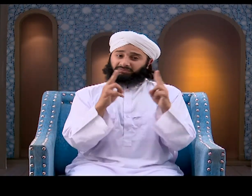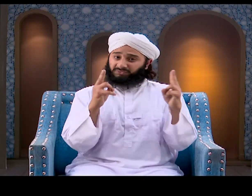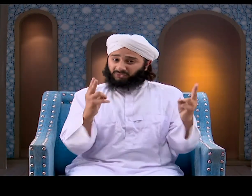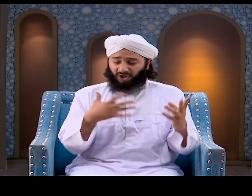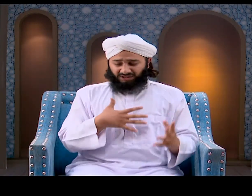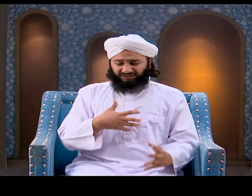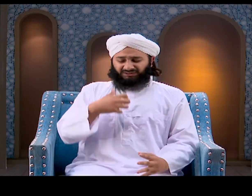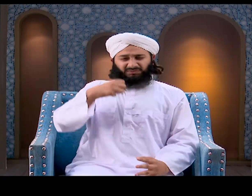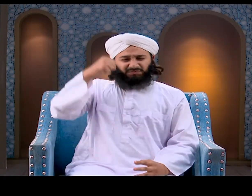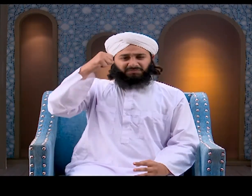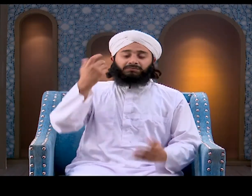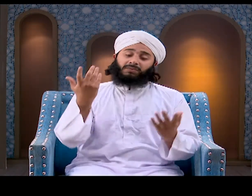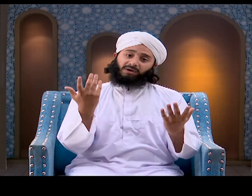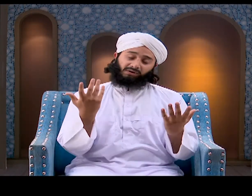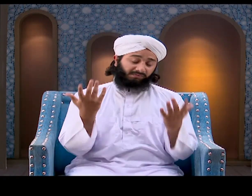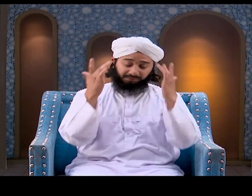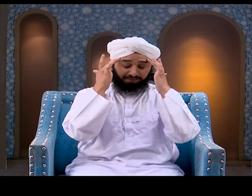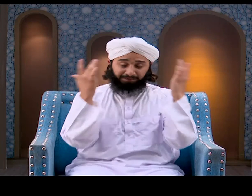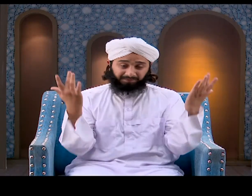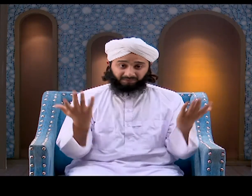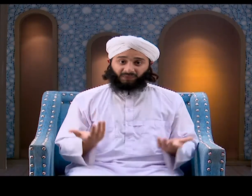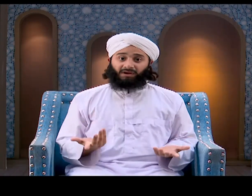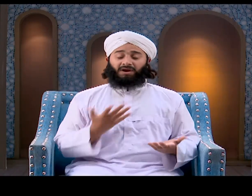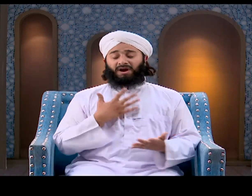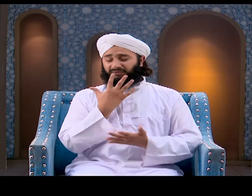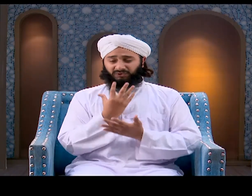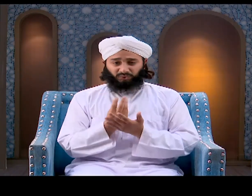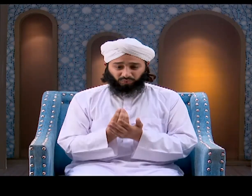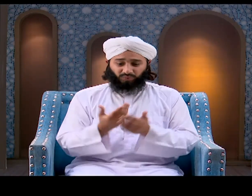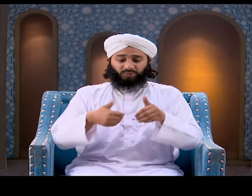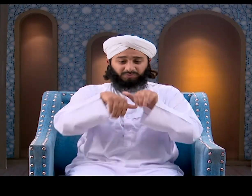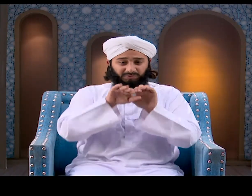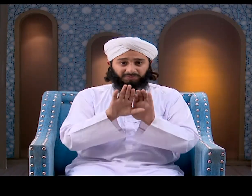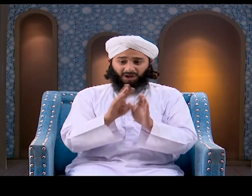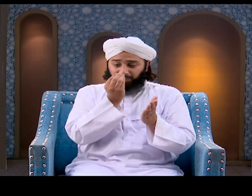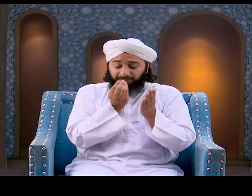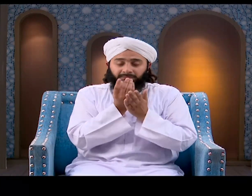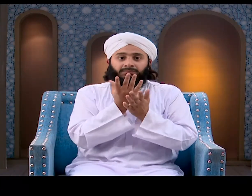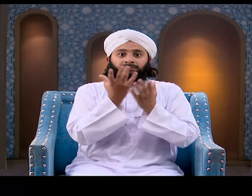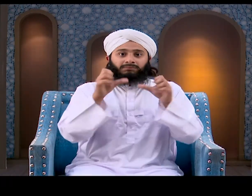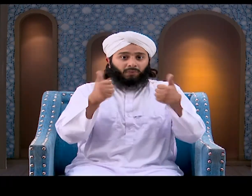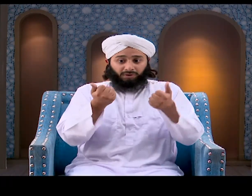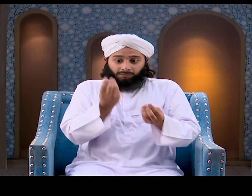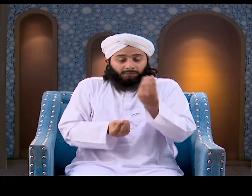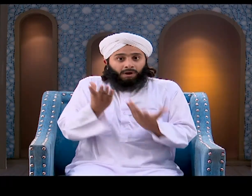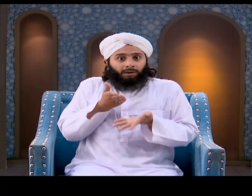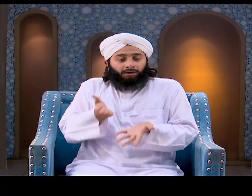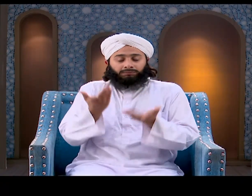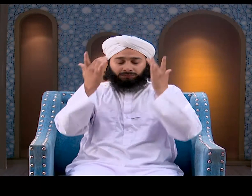کے ساتھ روح بدن سے کھینچ لی جائے گی۔ ہماری قبر میں پھول کھلیں گے یا آگ سلگا دی جائے گی، ہماری قبر کو حد نگاہ